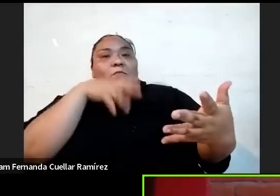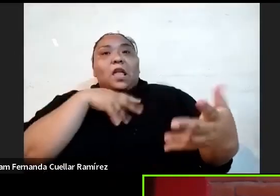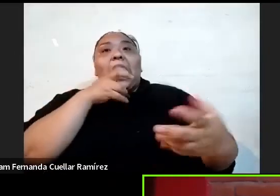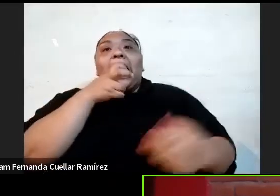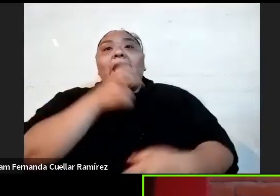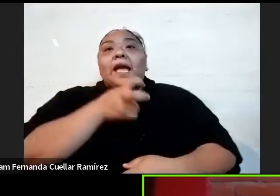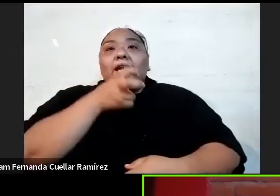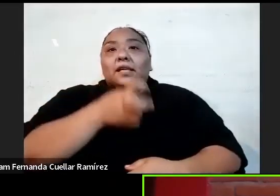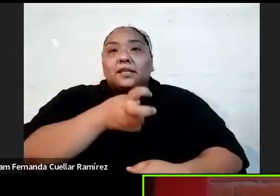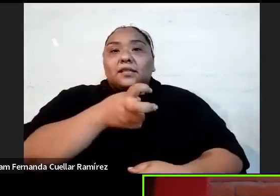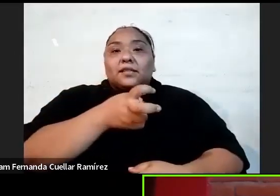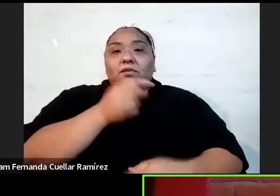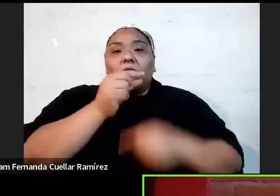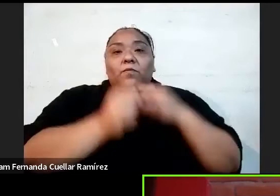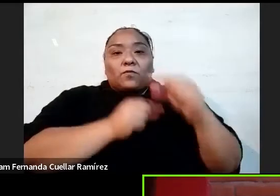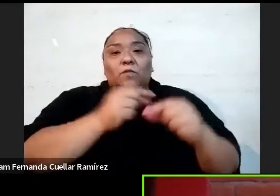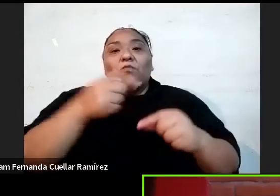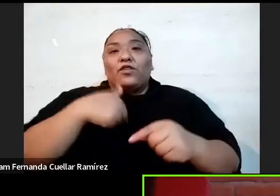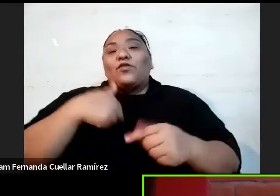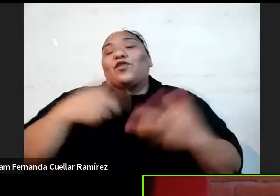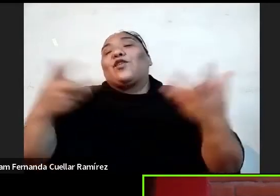el estilo de lo que hago.